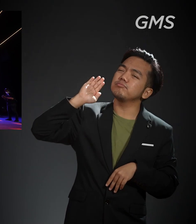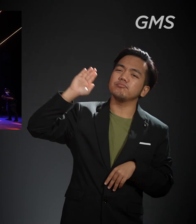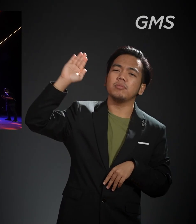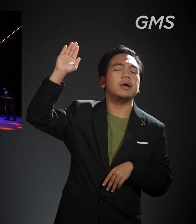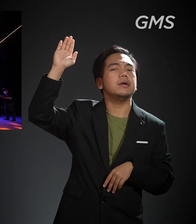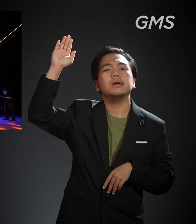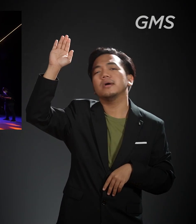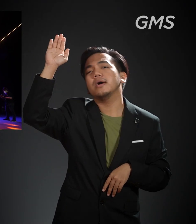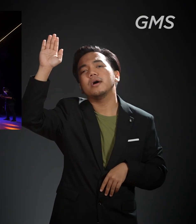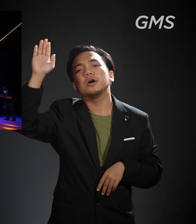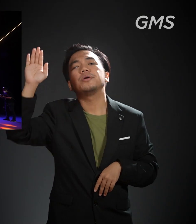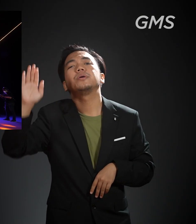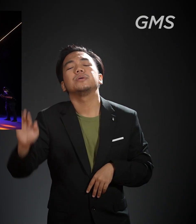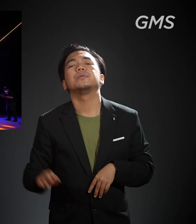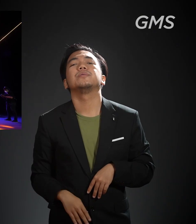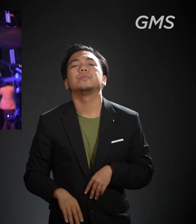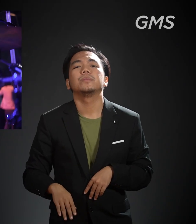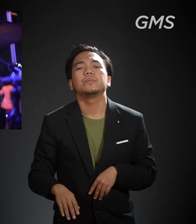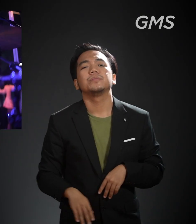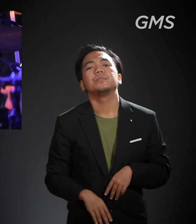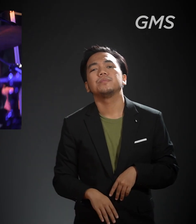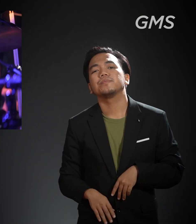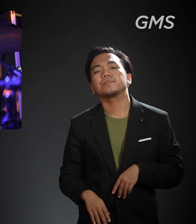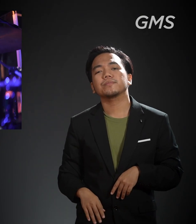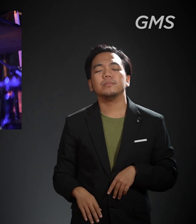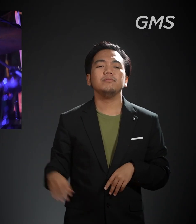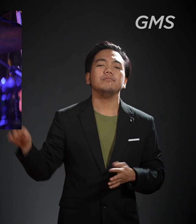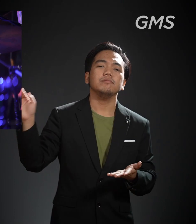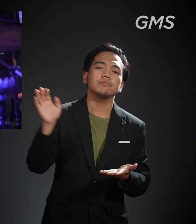akan Engkau.